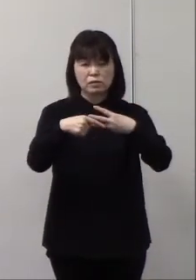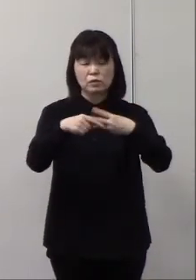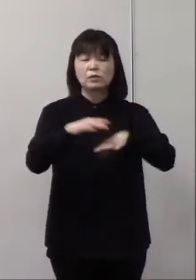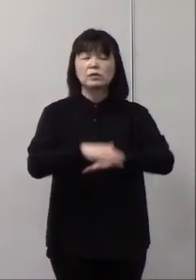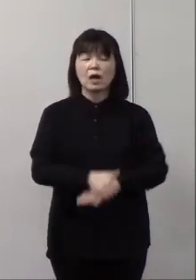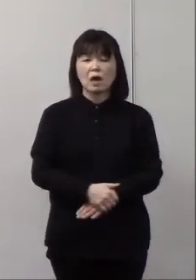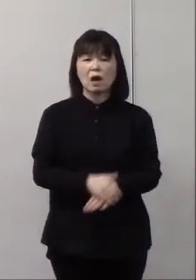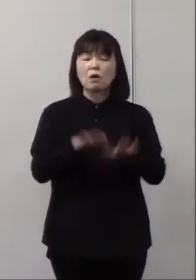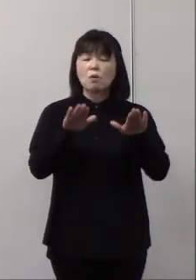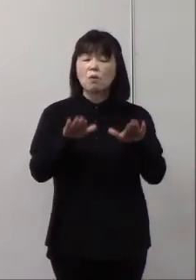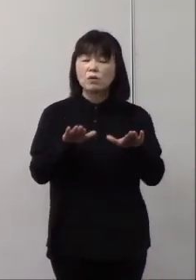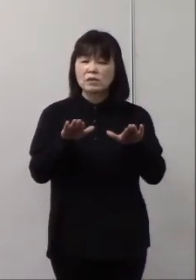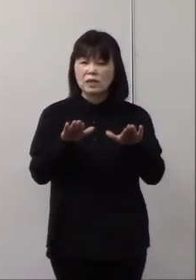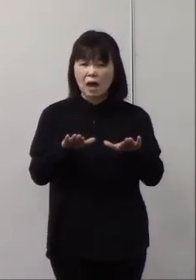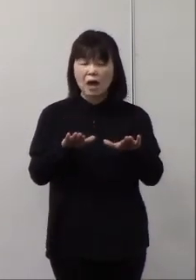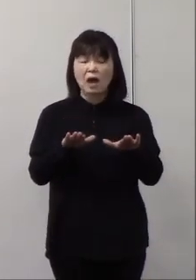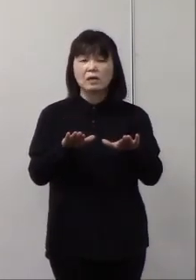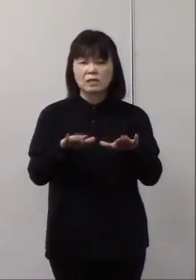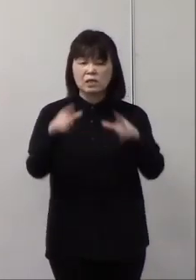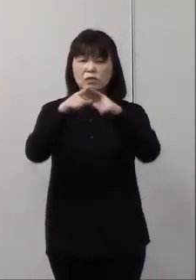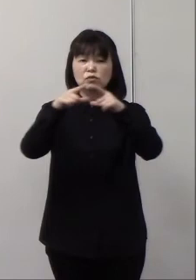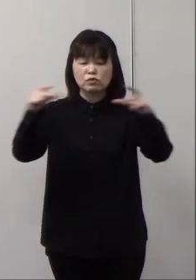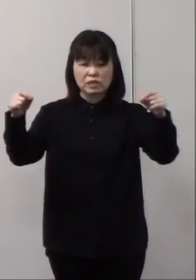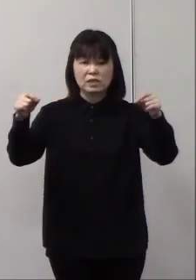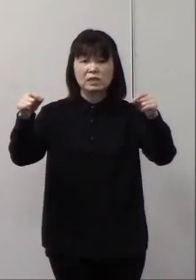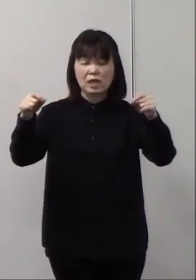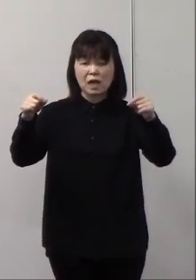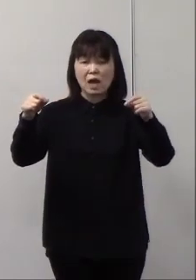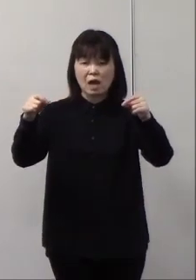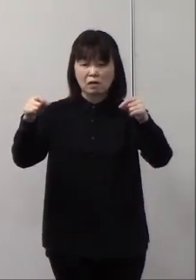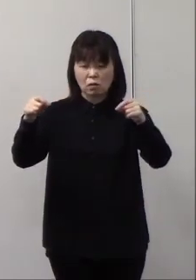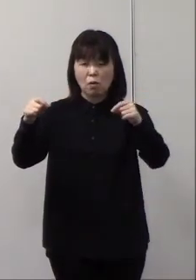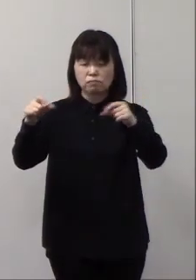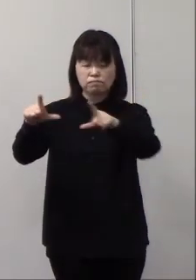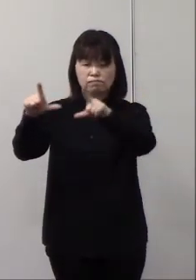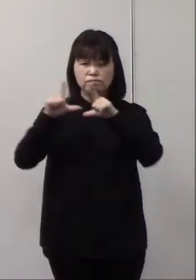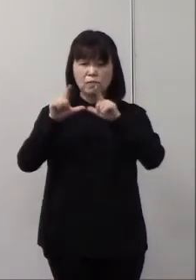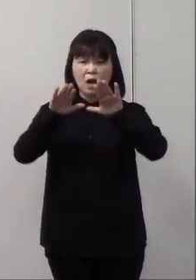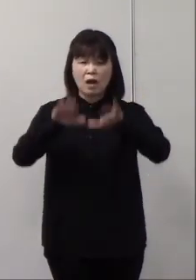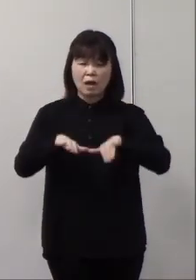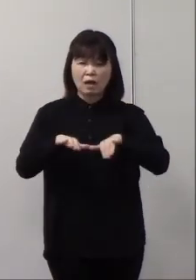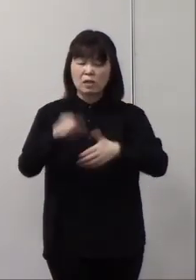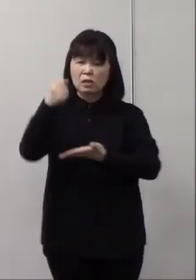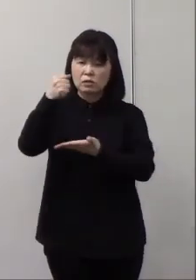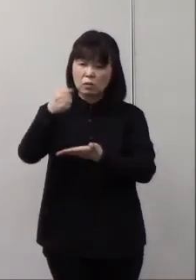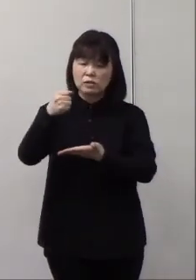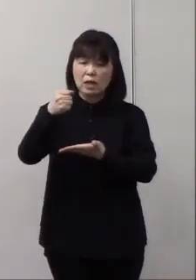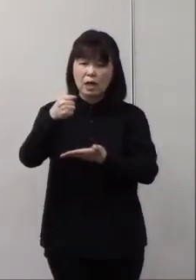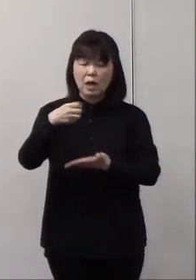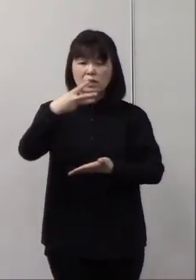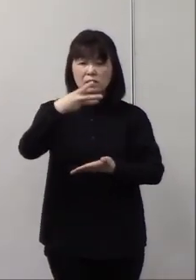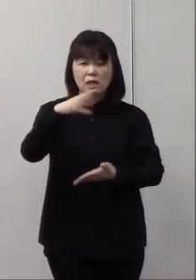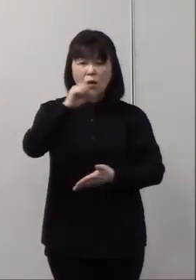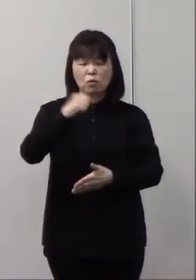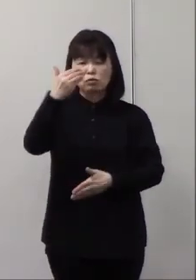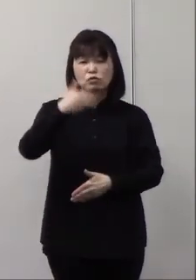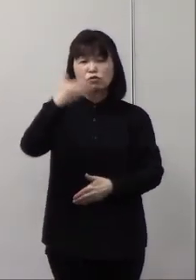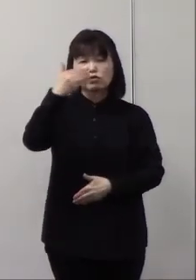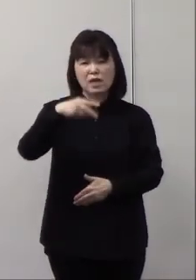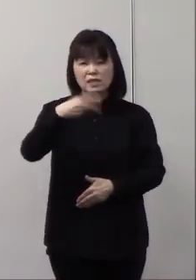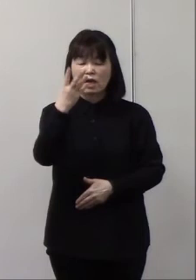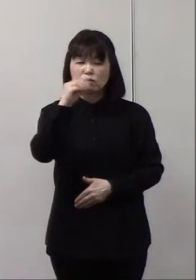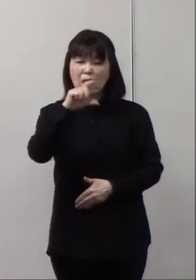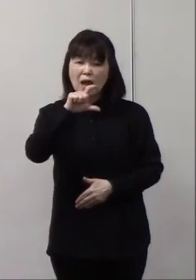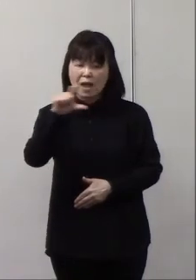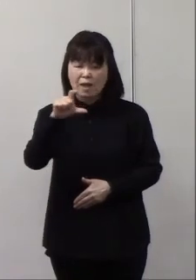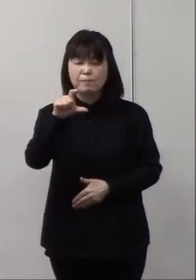の内需がございまして、4億弱3億9280万円を計上